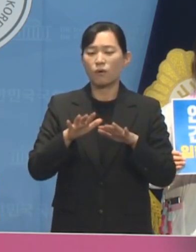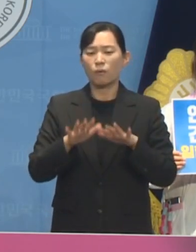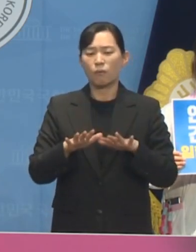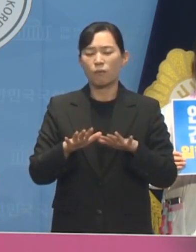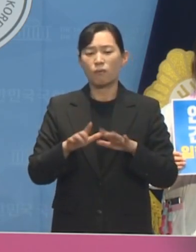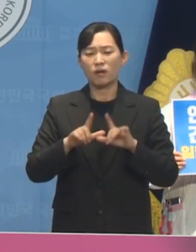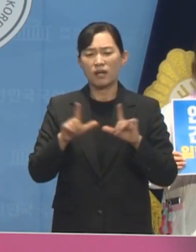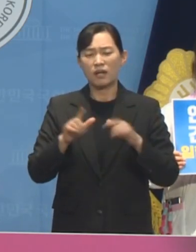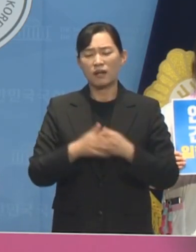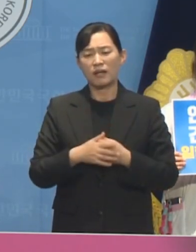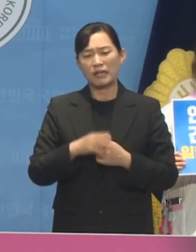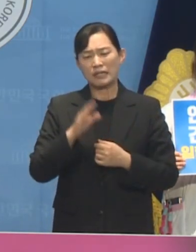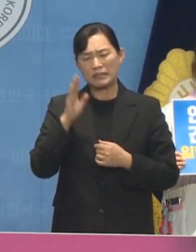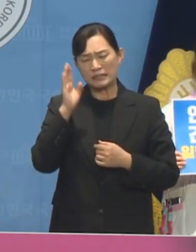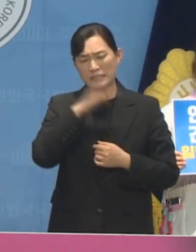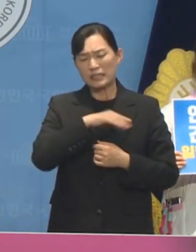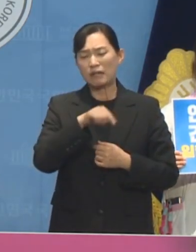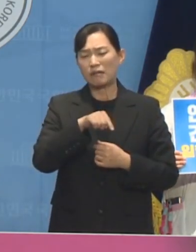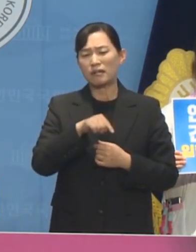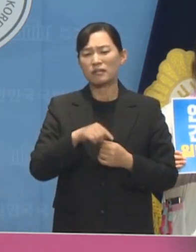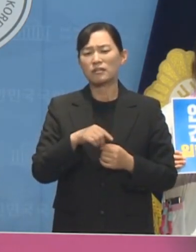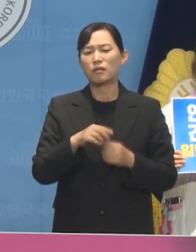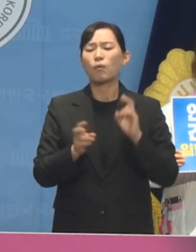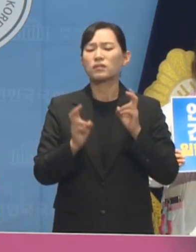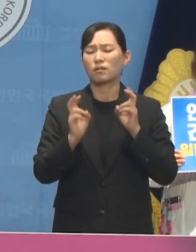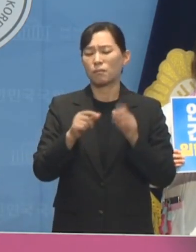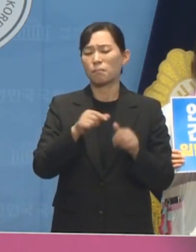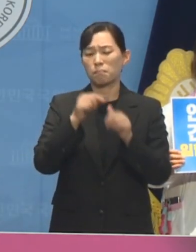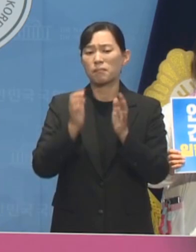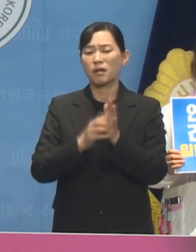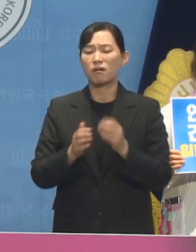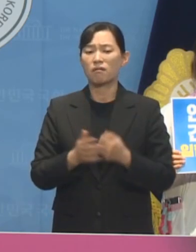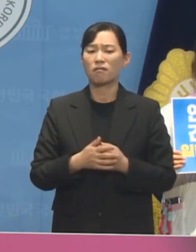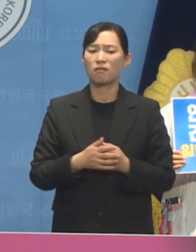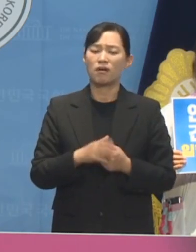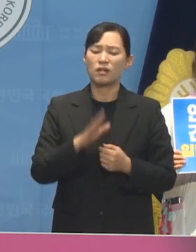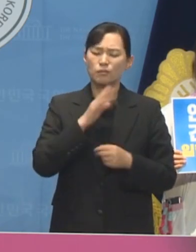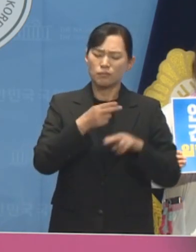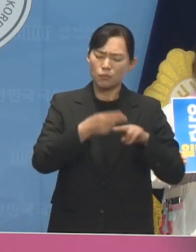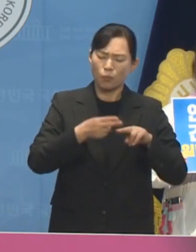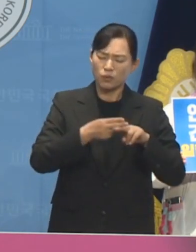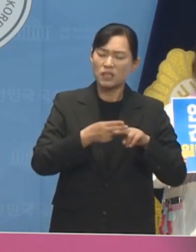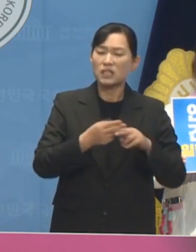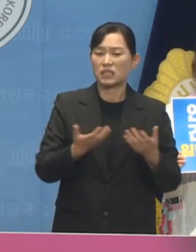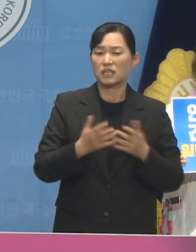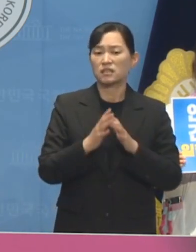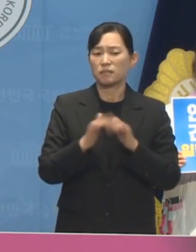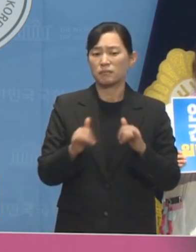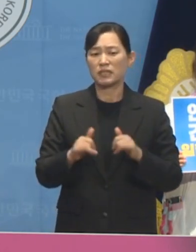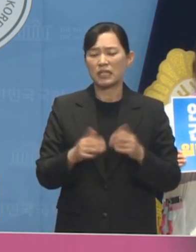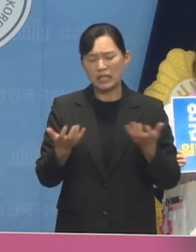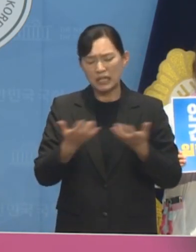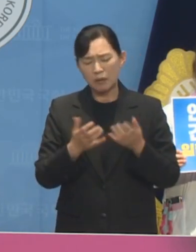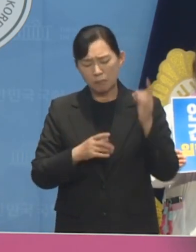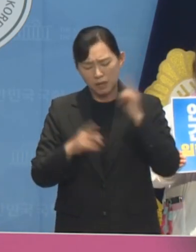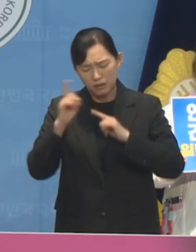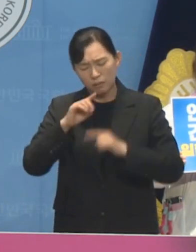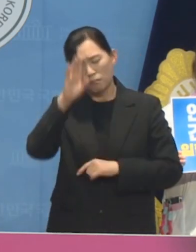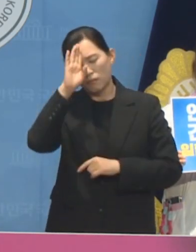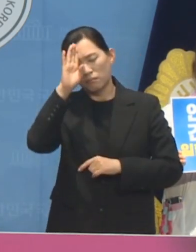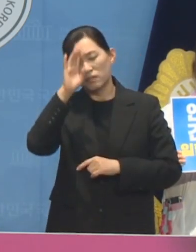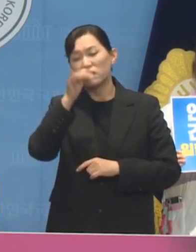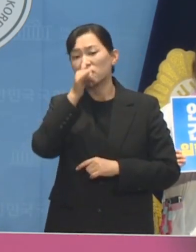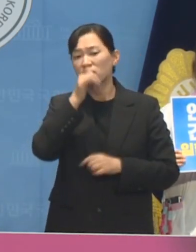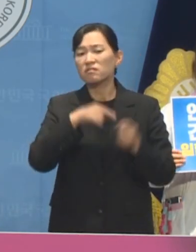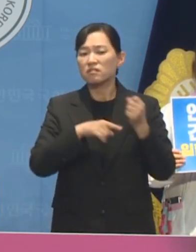최악의 살인기업으로 선정되었습니다. 그만큼 급식소의 노동자들이 일하고 다치고 병들고 있다는